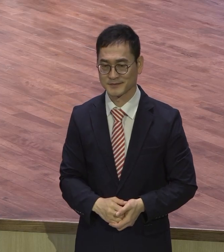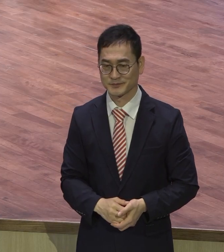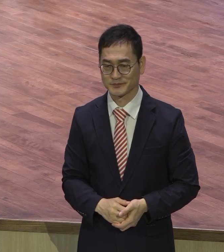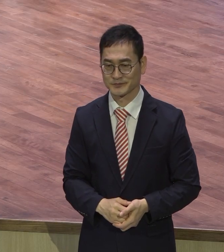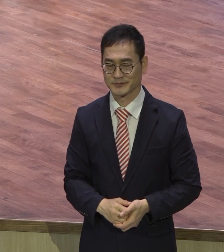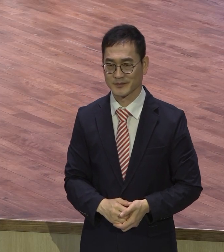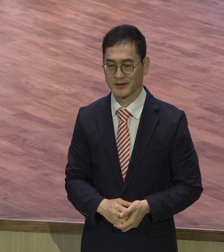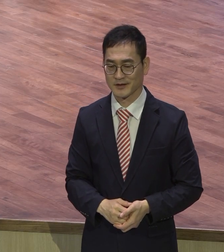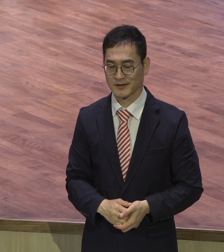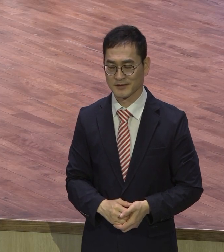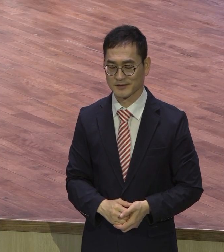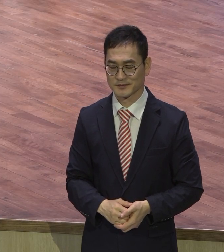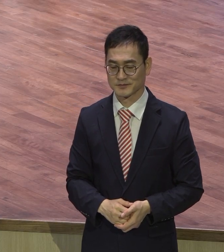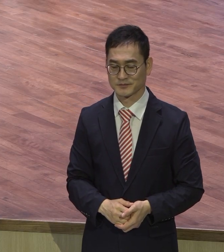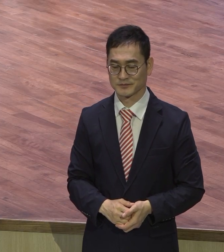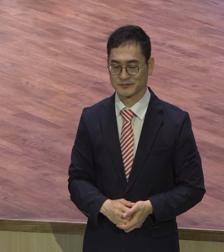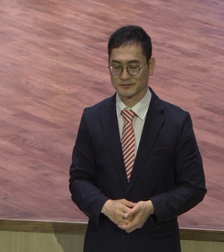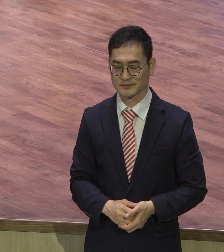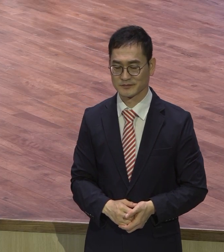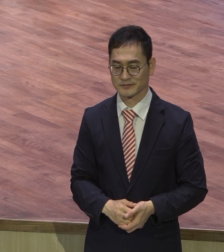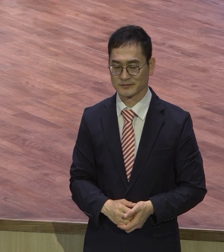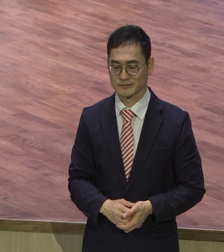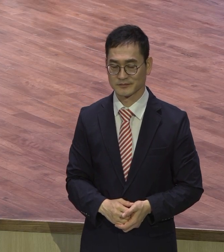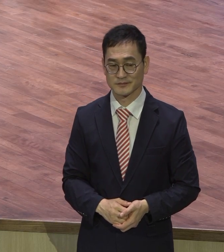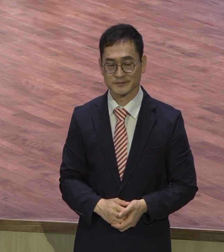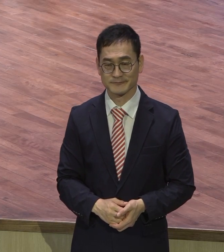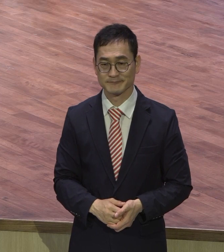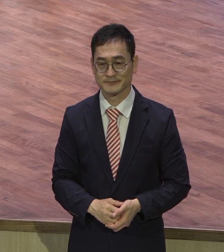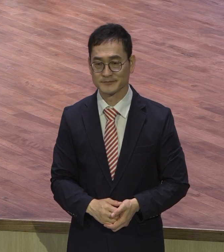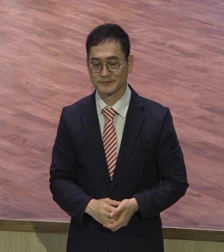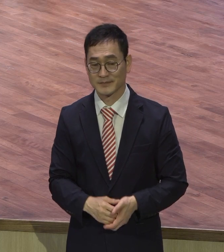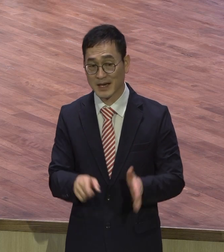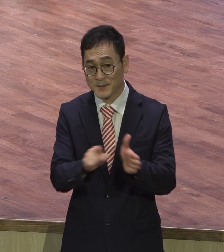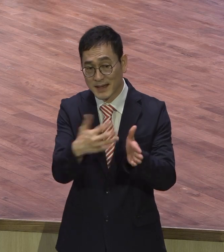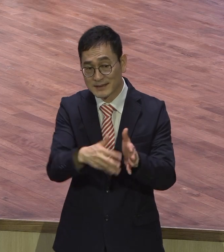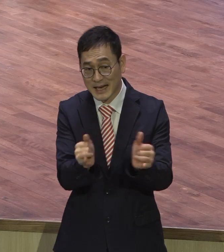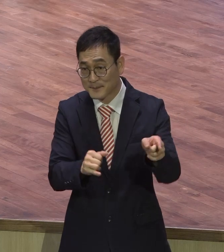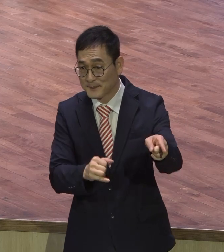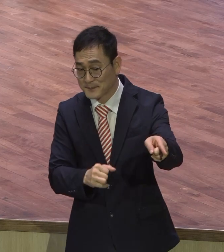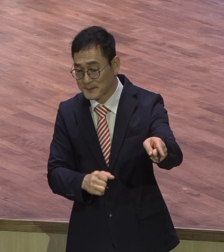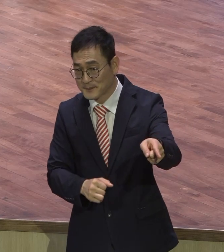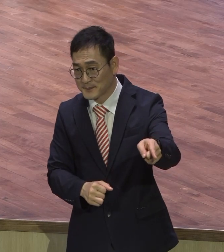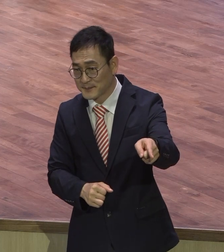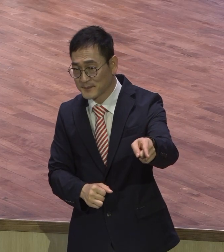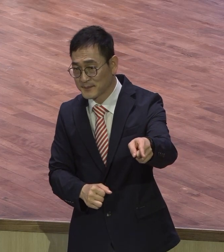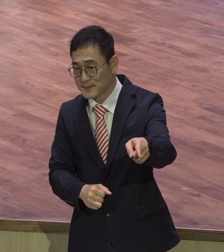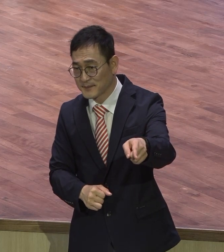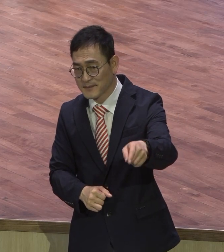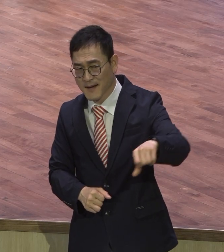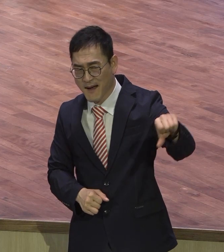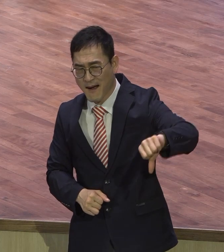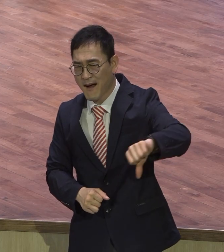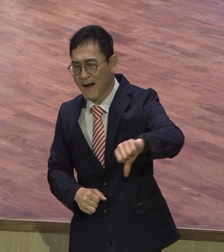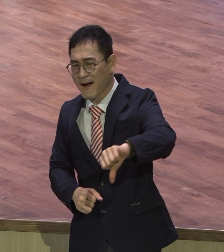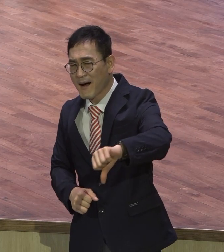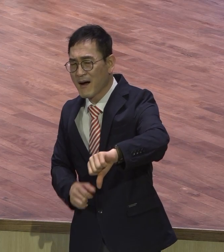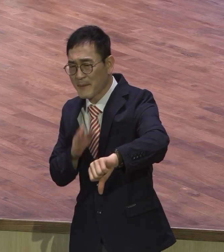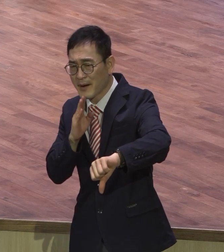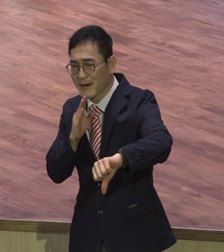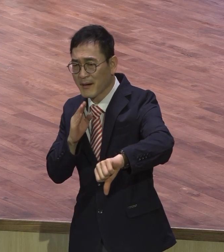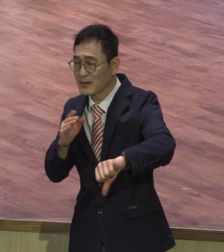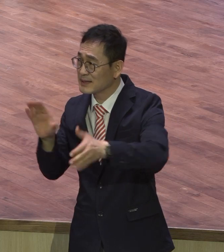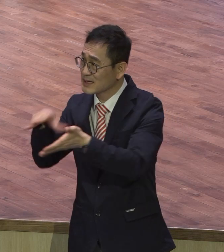인간이 그 불신자가 사각지대에 와진 그런데 이 불신 현장이 재앙지대였는데 거기서 빛이 확 들어가